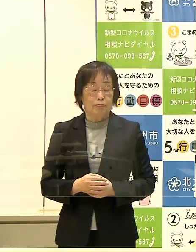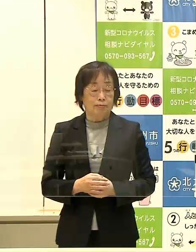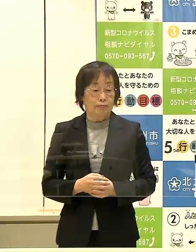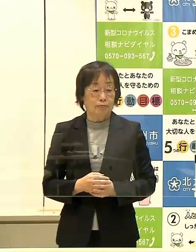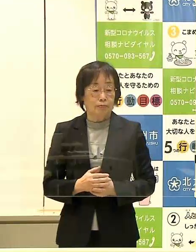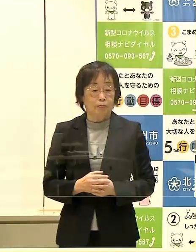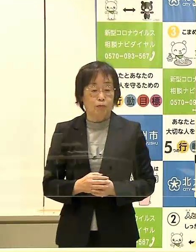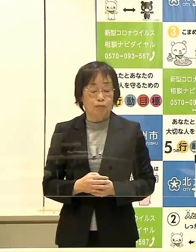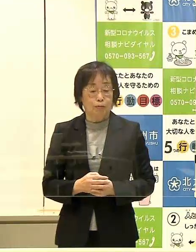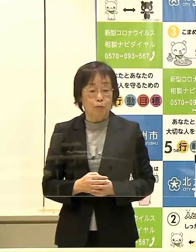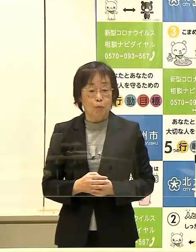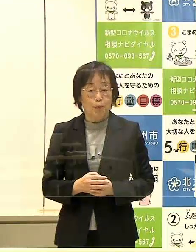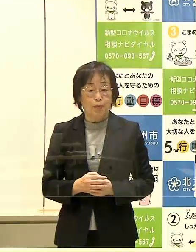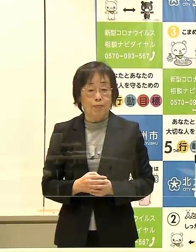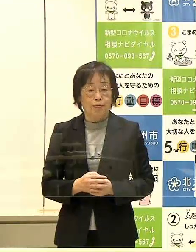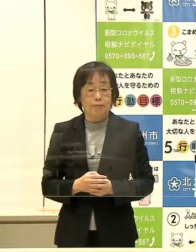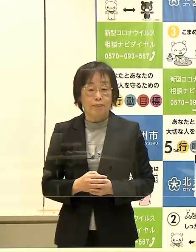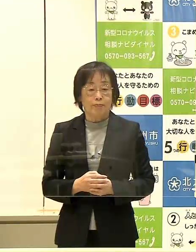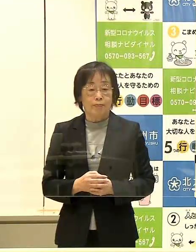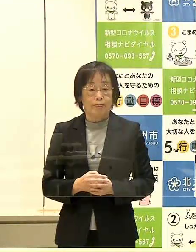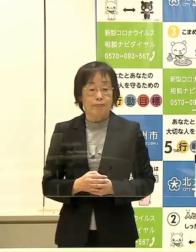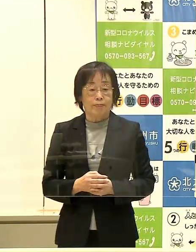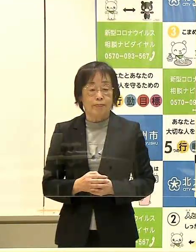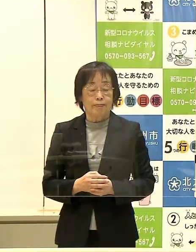部下点を通じまして